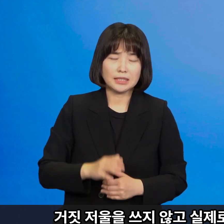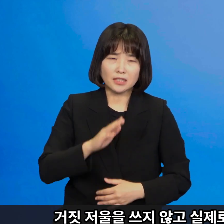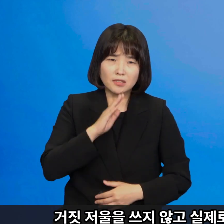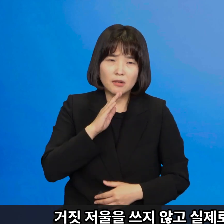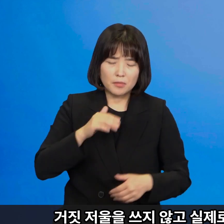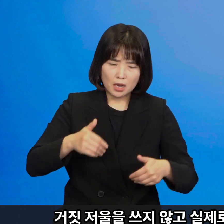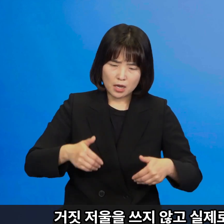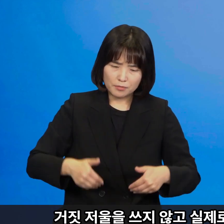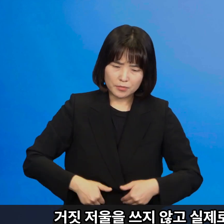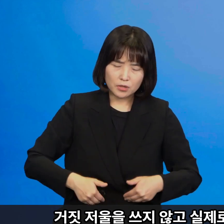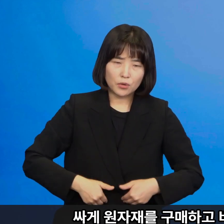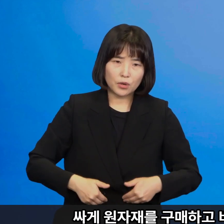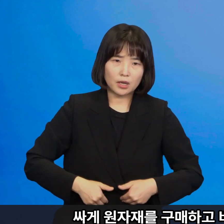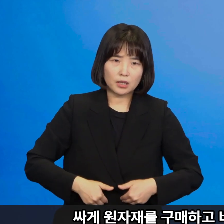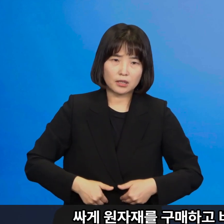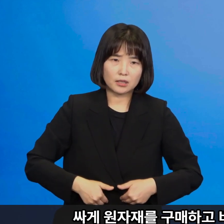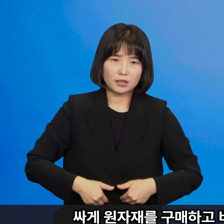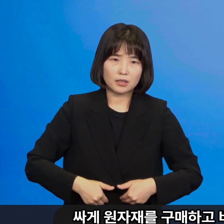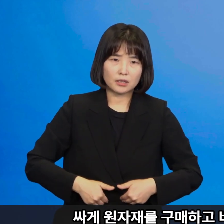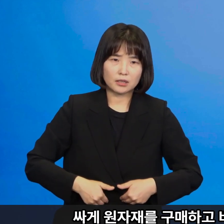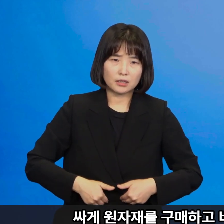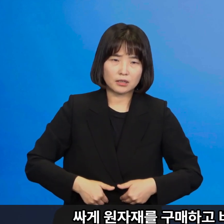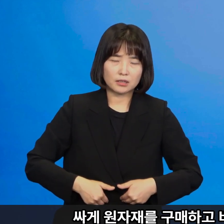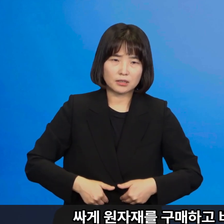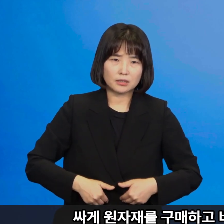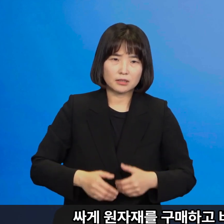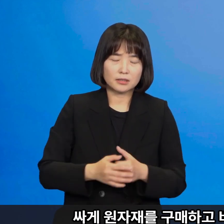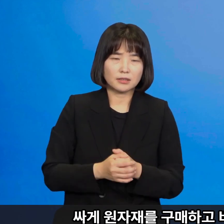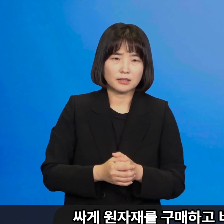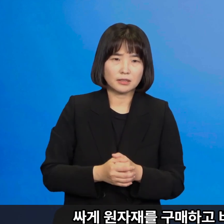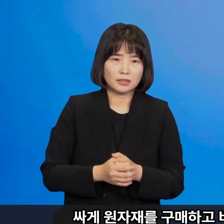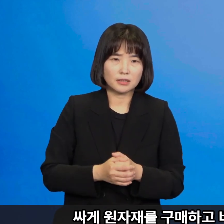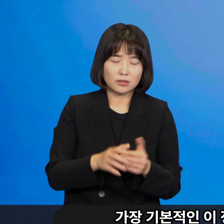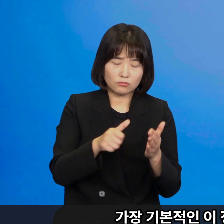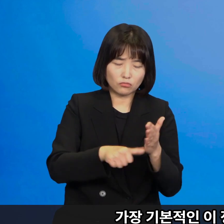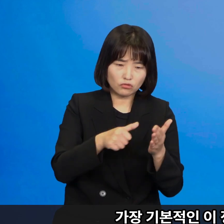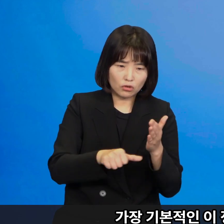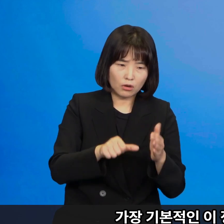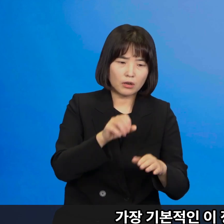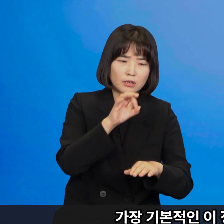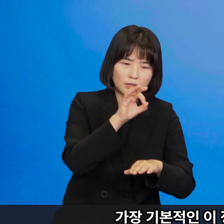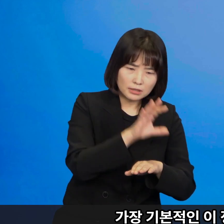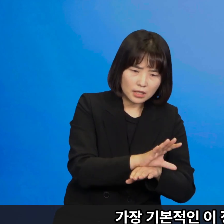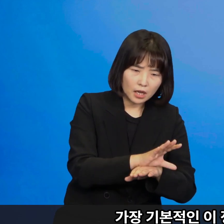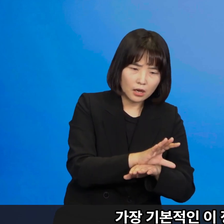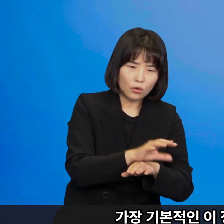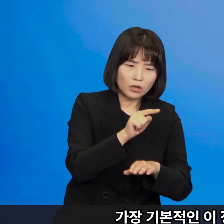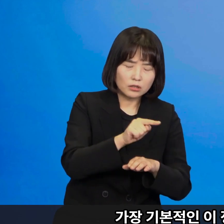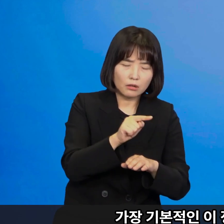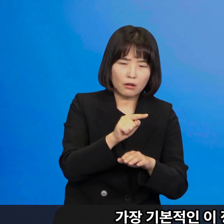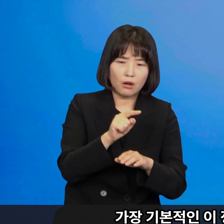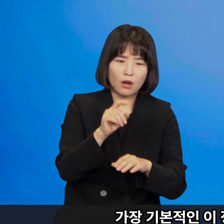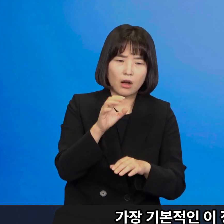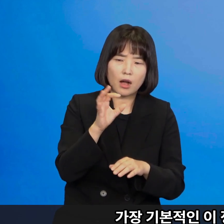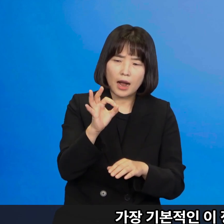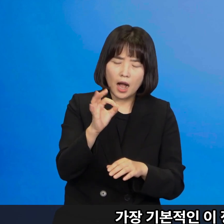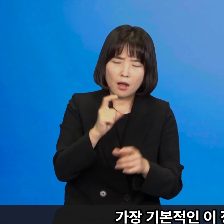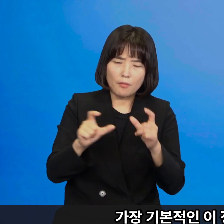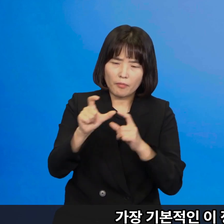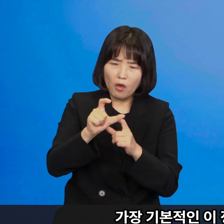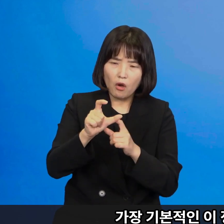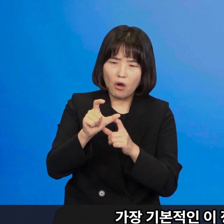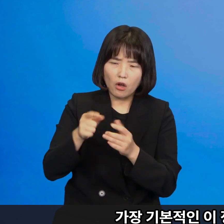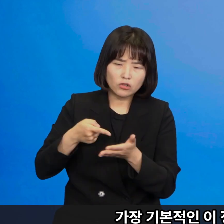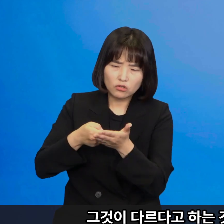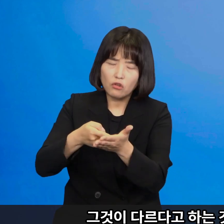필요한 재료보다 더 쓰지 않고 싸게 원자재를 구매하고 비싼 것이라고 청구하지 않는 가장 기본적인 이 정직함을 해 나갈